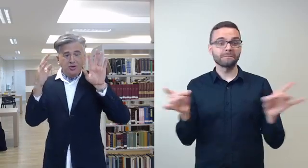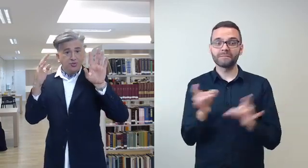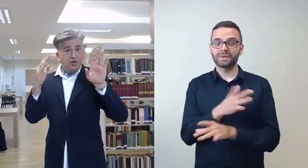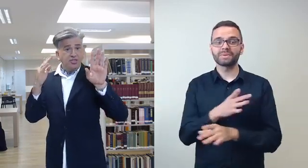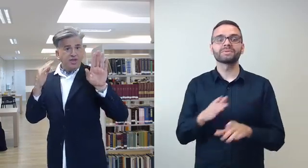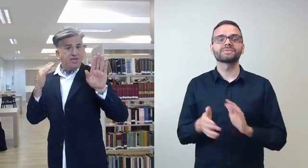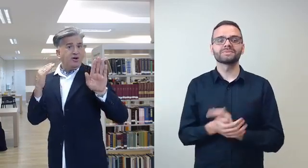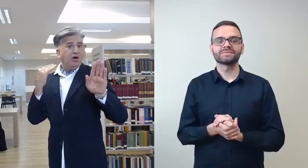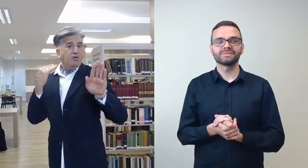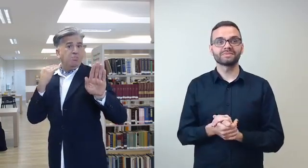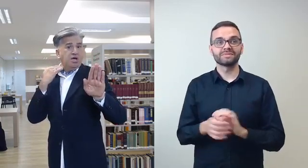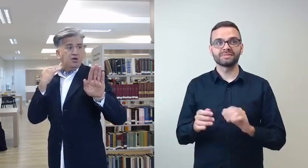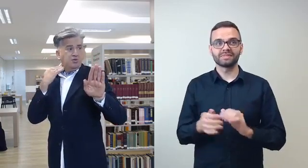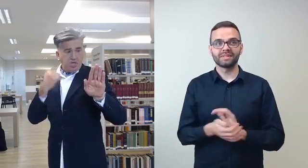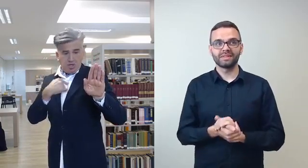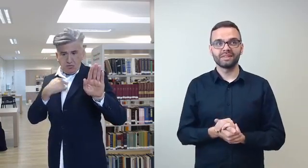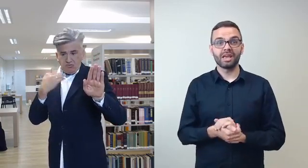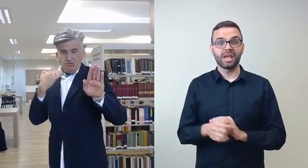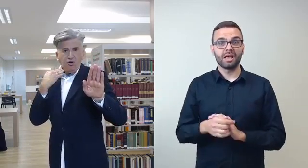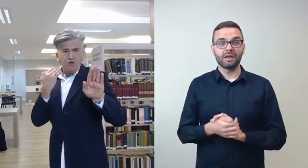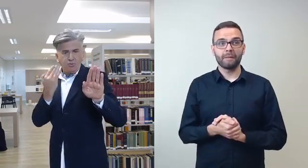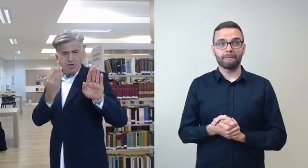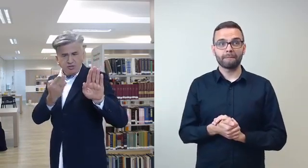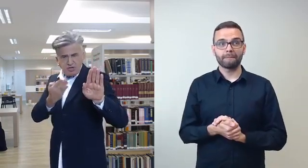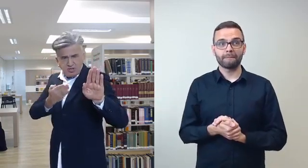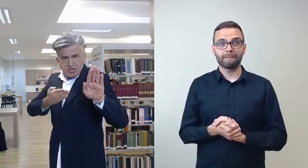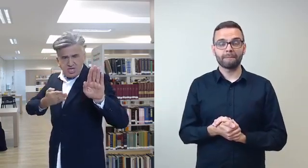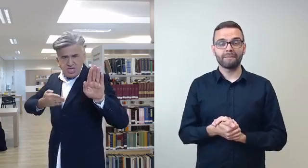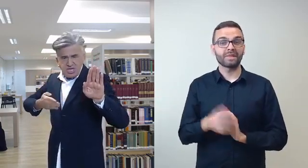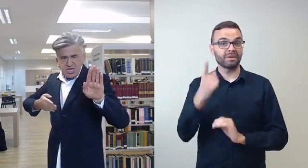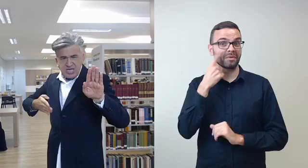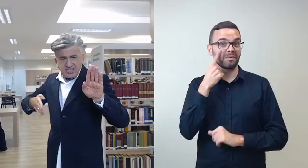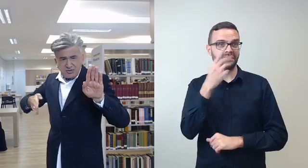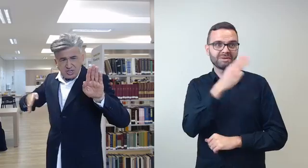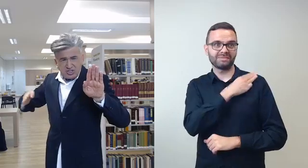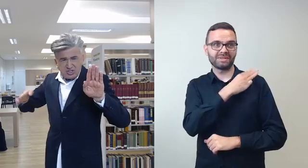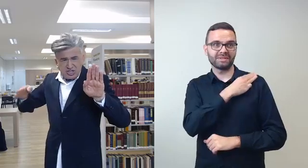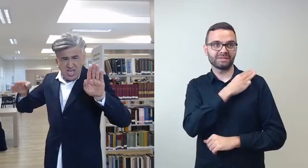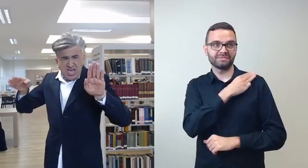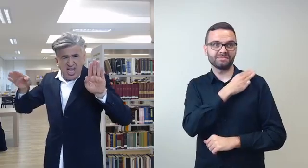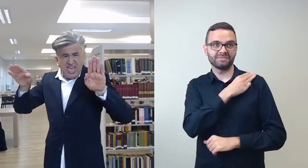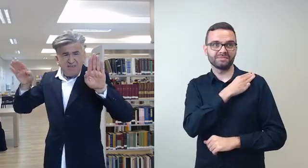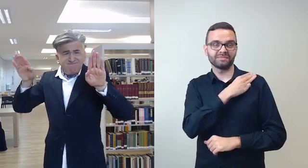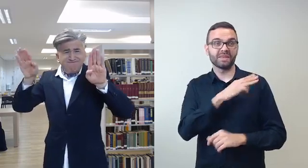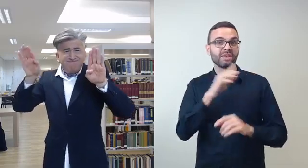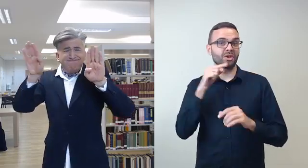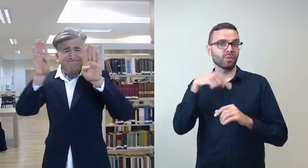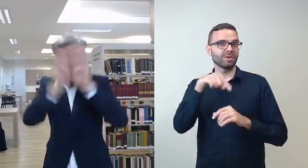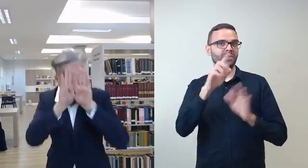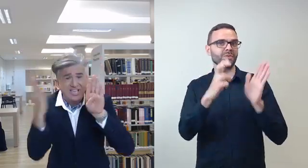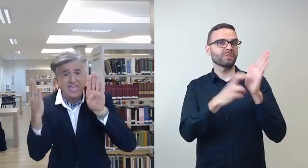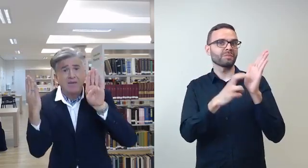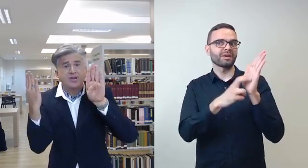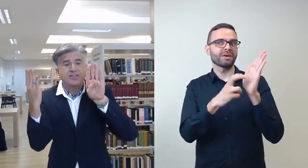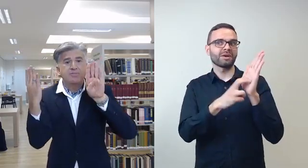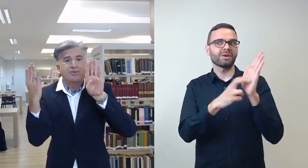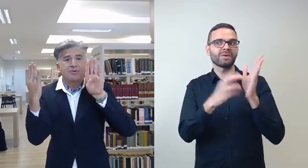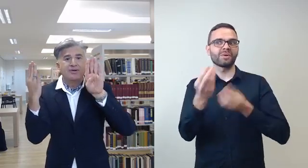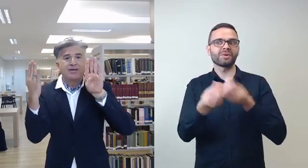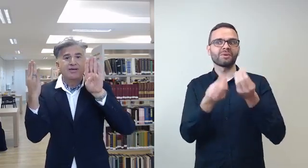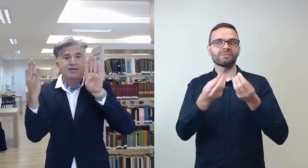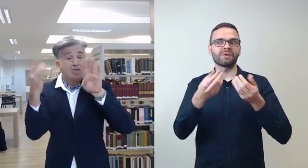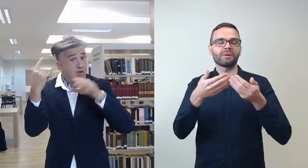Pronto. Eu tô indo, né? Ó, banco, eu vou pro banco, tô indo. Eita, tô chegando. Aí, pá, cheguei, a porta